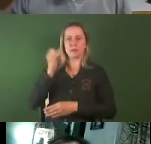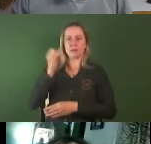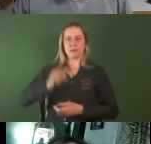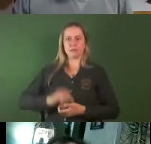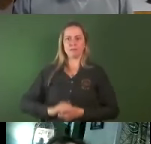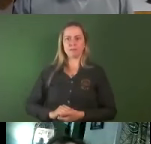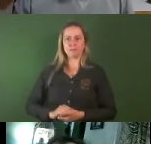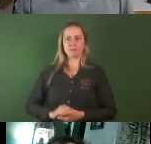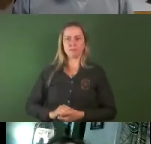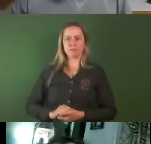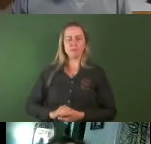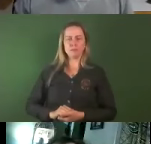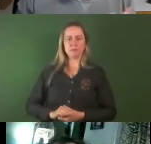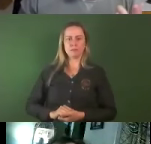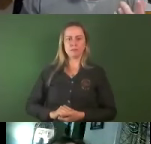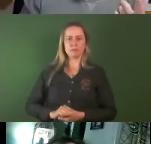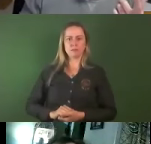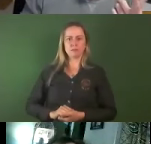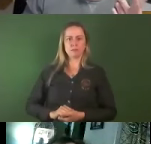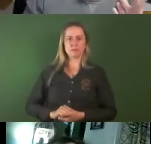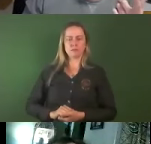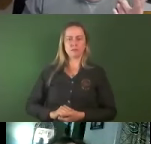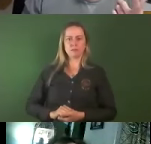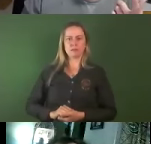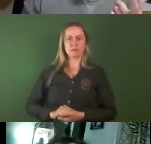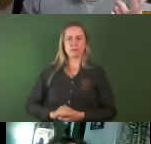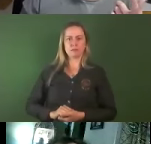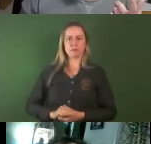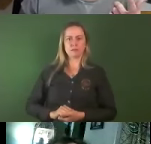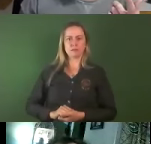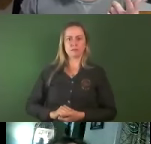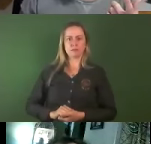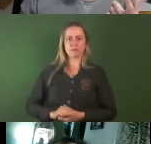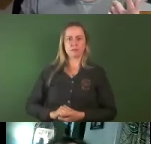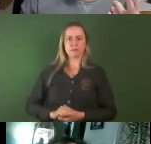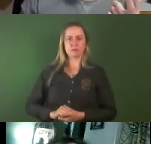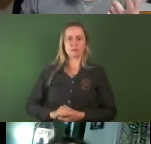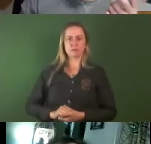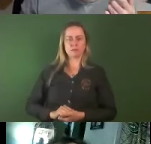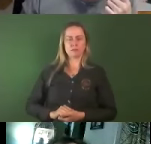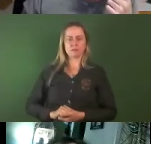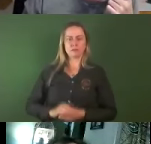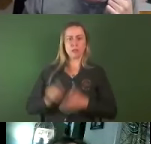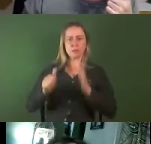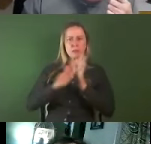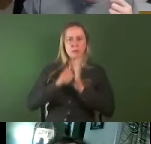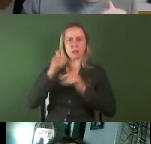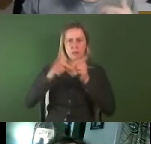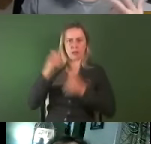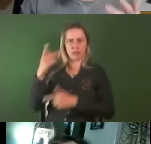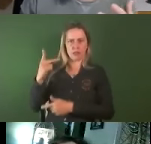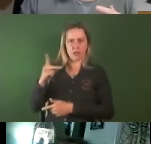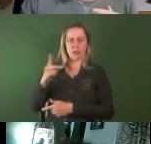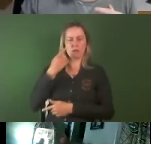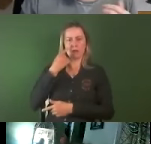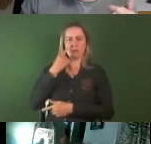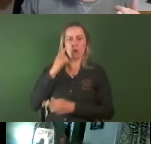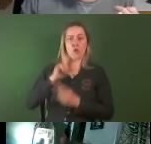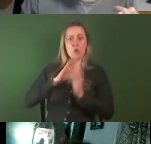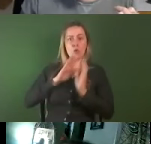né? Então, esse é um dos primeiros livros, um dos primeiros trabalhos dele, né? É muito voltado